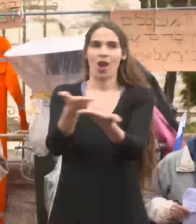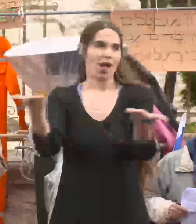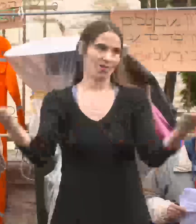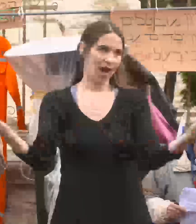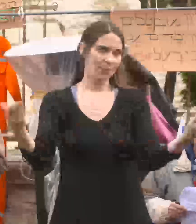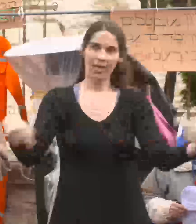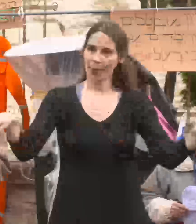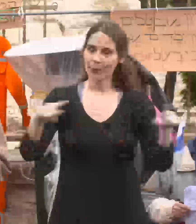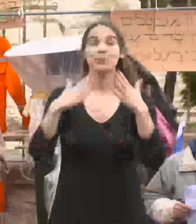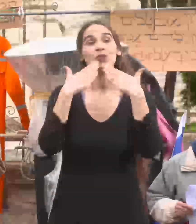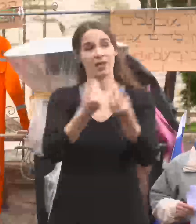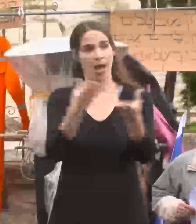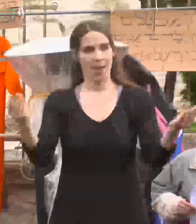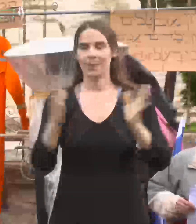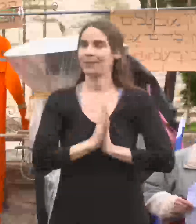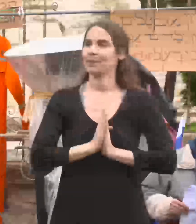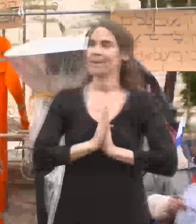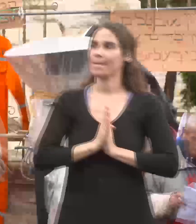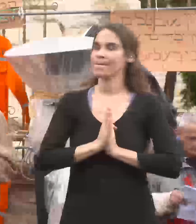ואחד מכם. תודה רבה.